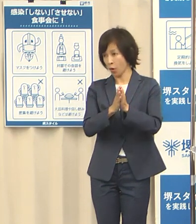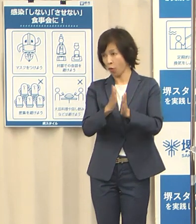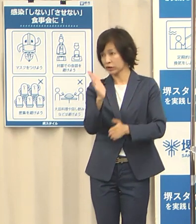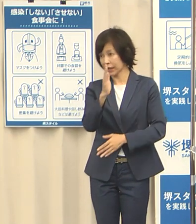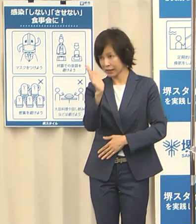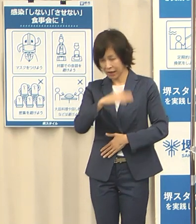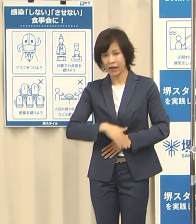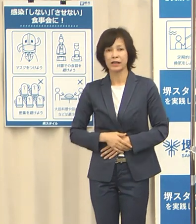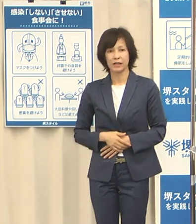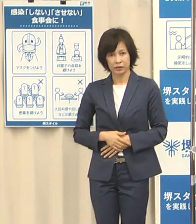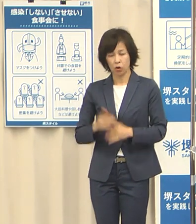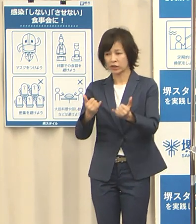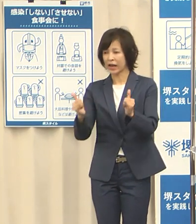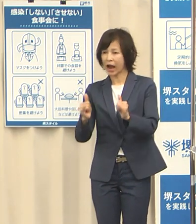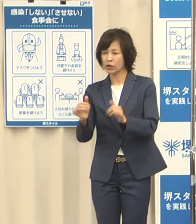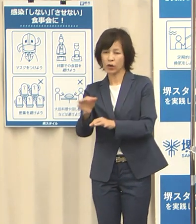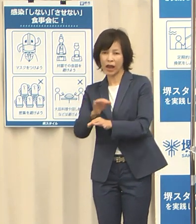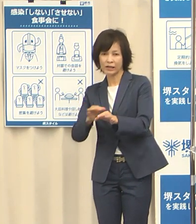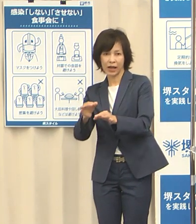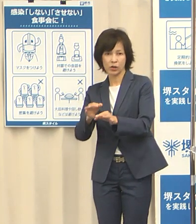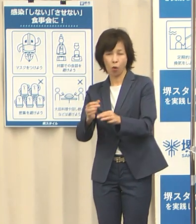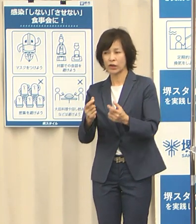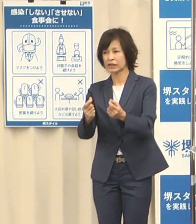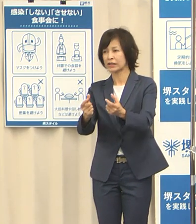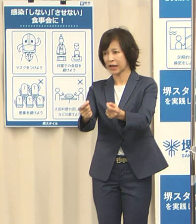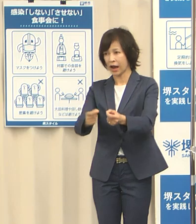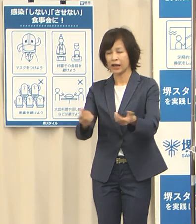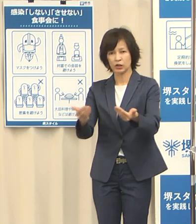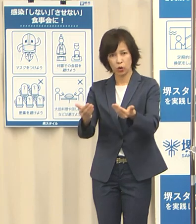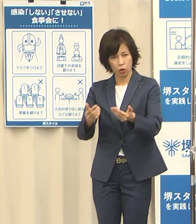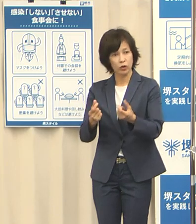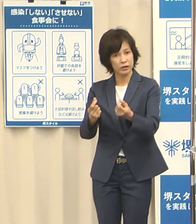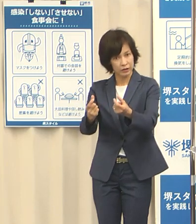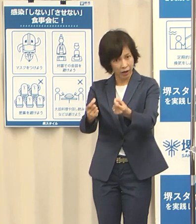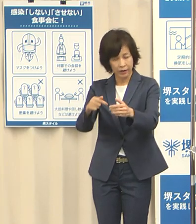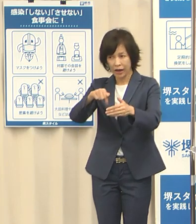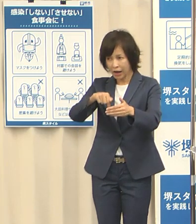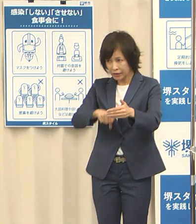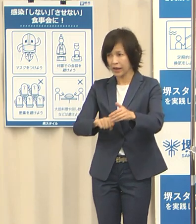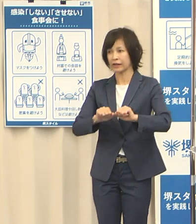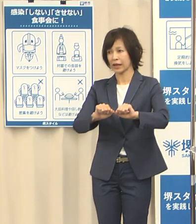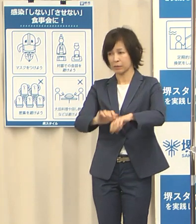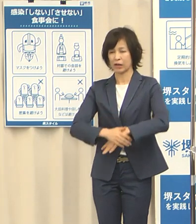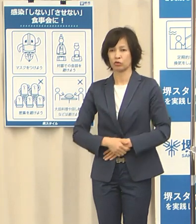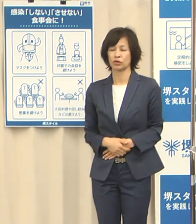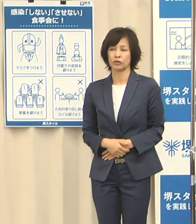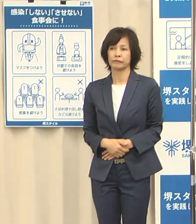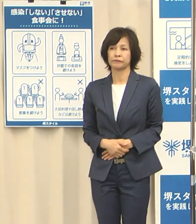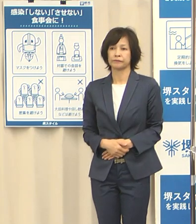生活を維持した中で行政としてできることをやっていくということになっています。